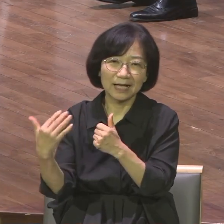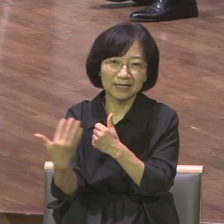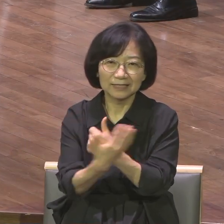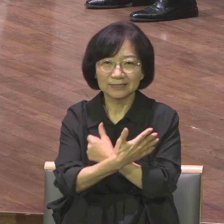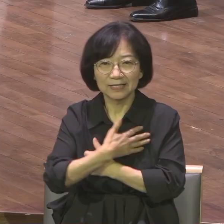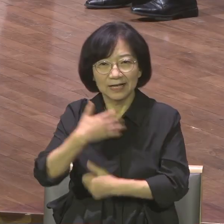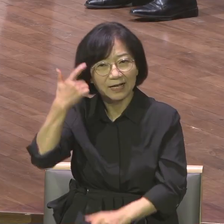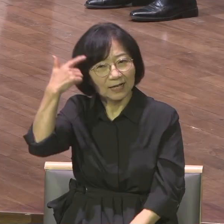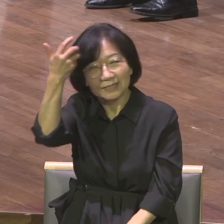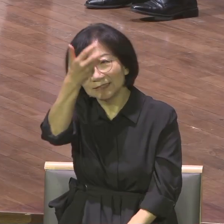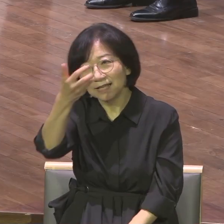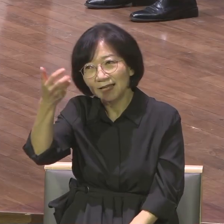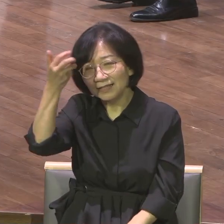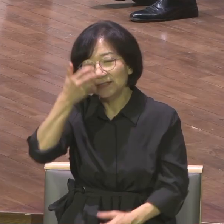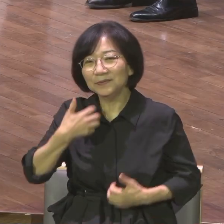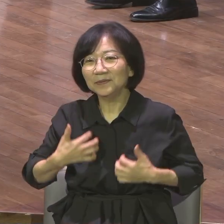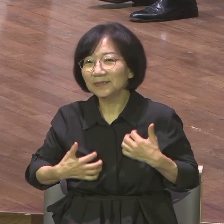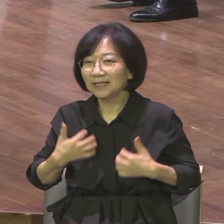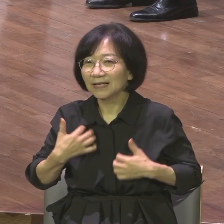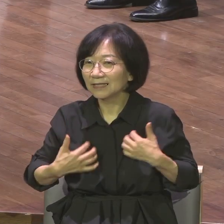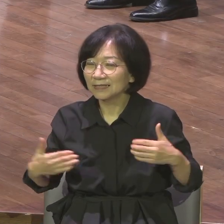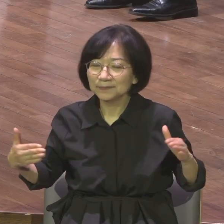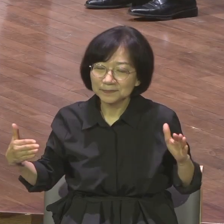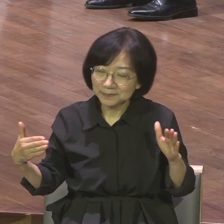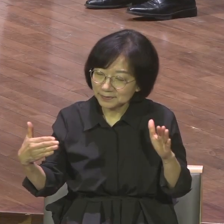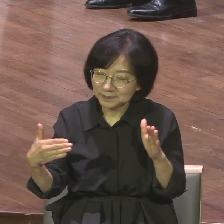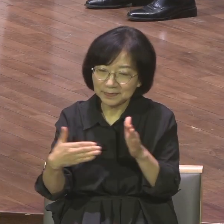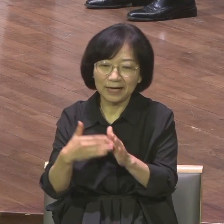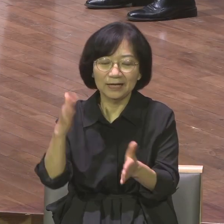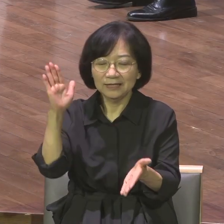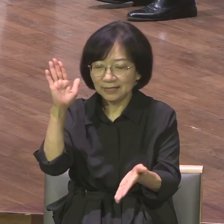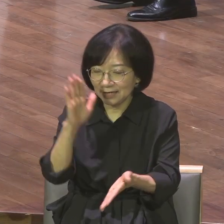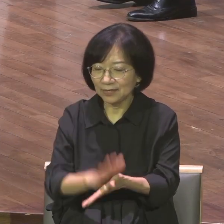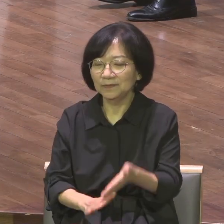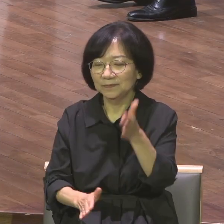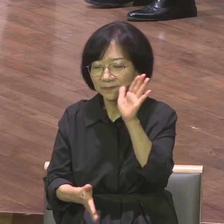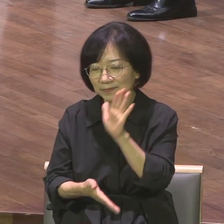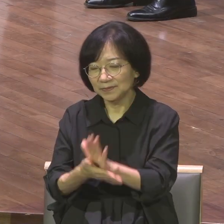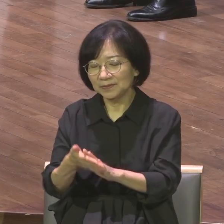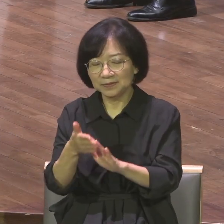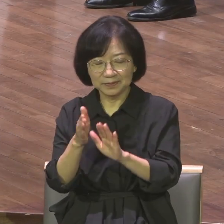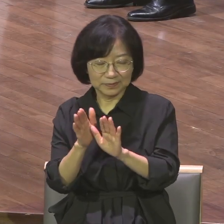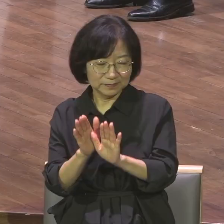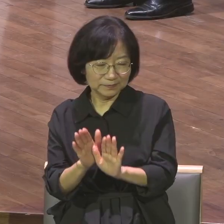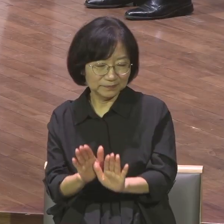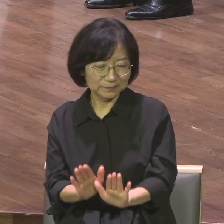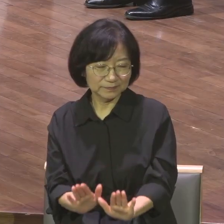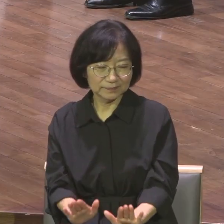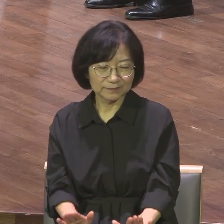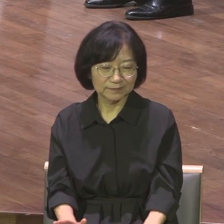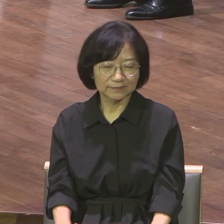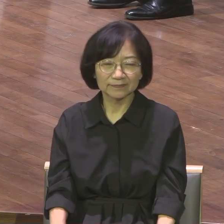온전히 쌓여서 내 영혼의 기쁨 달려오도다.